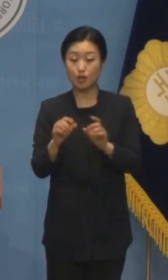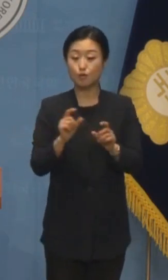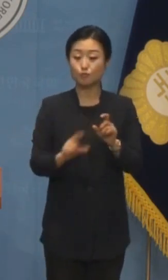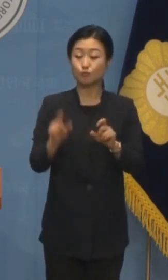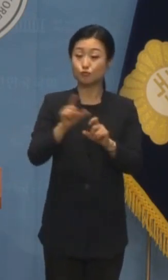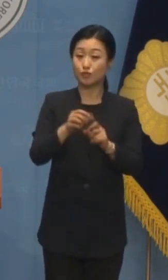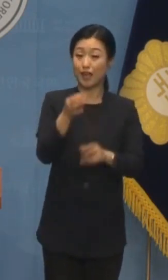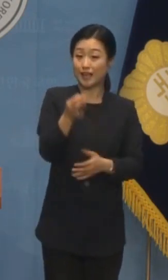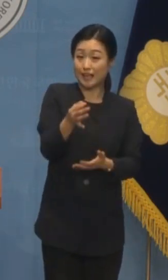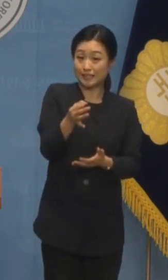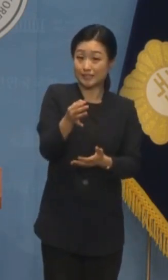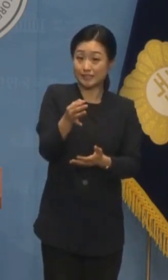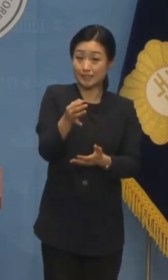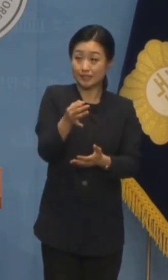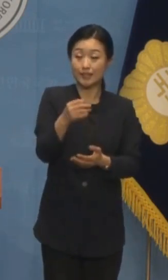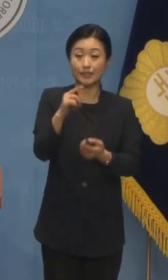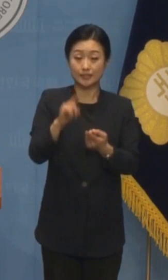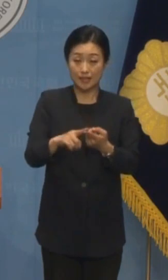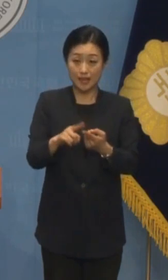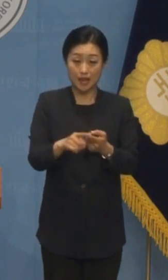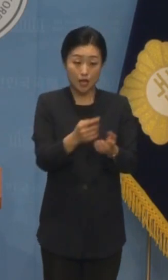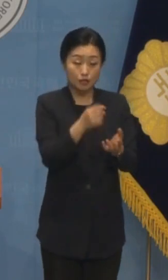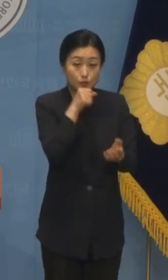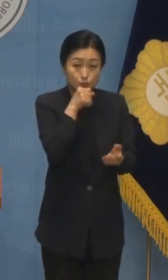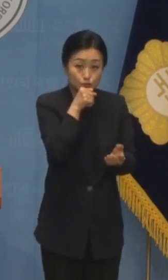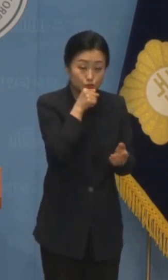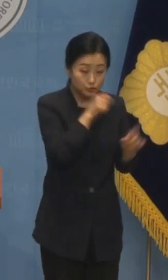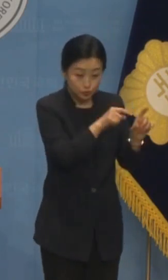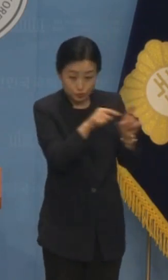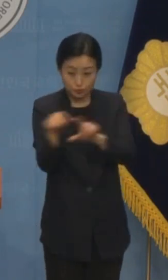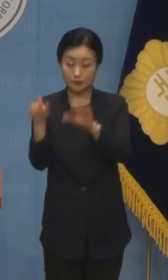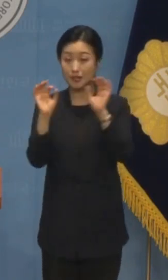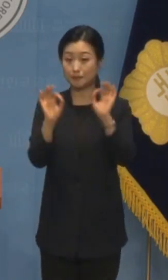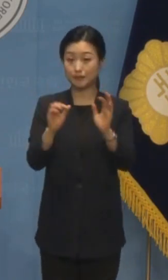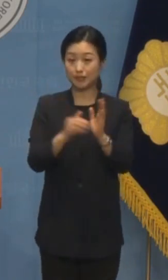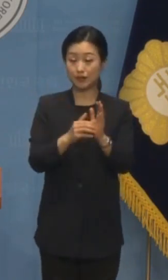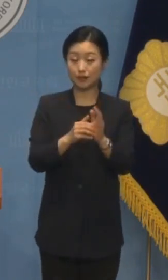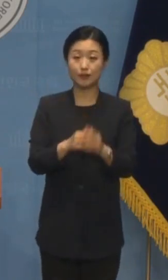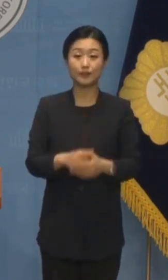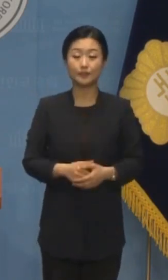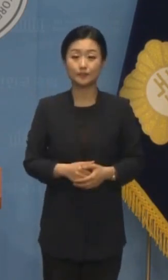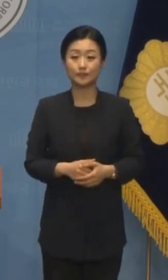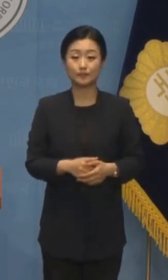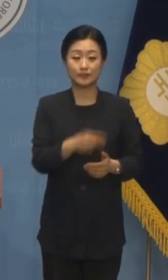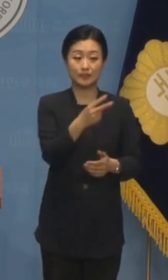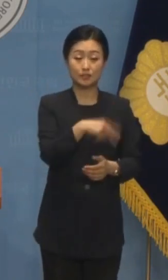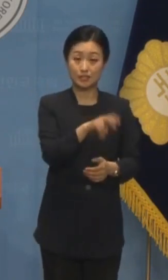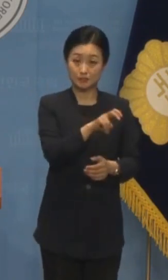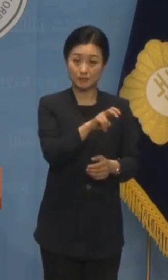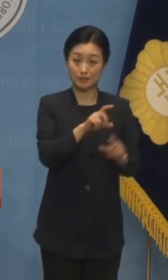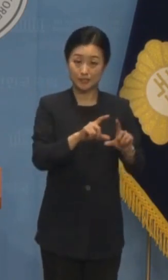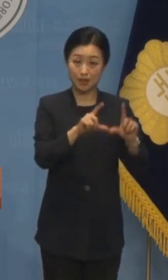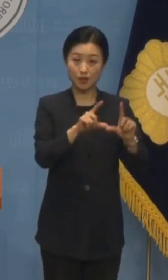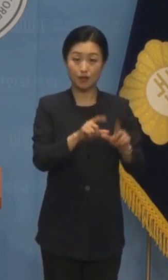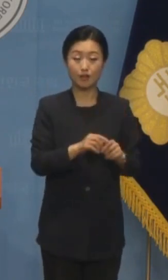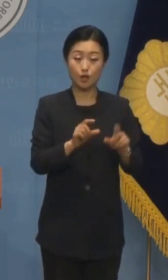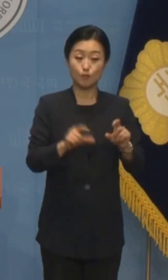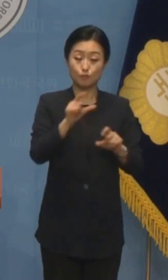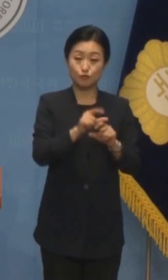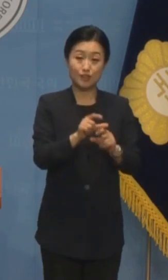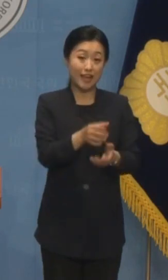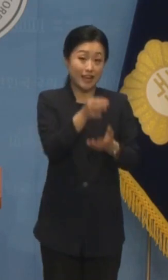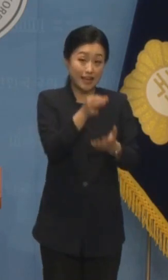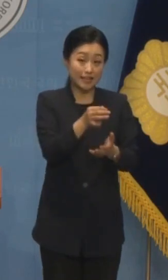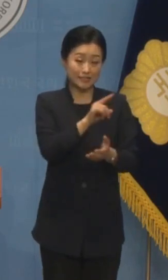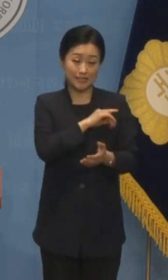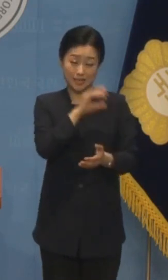얼마나 유발하는지 부가가치 유발 계수를 제공하고 있습니다. 이 자료를 보면요, 2020년 현재 부가가치 유발 계수가